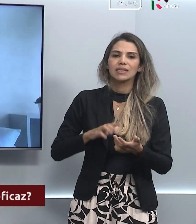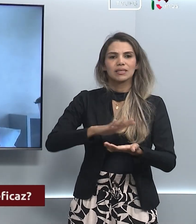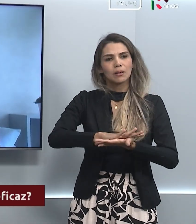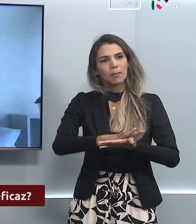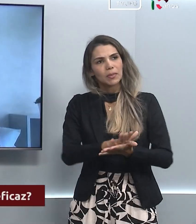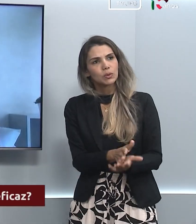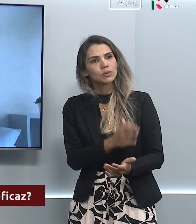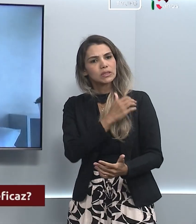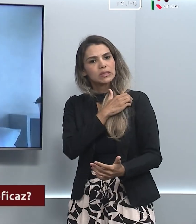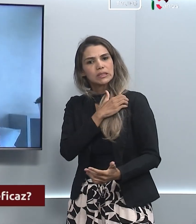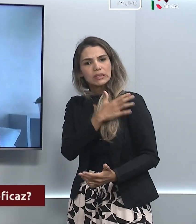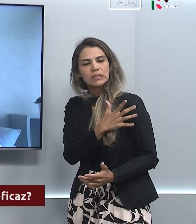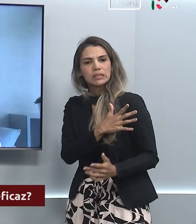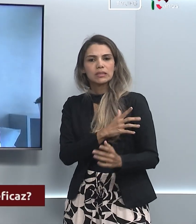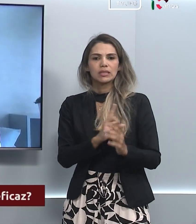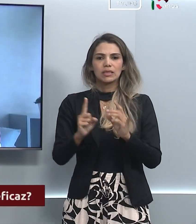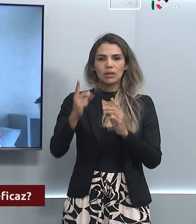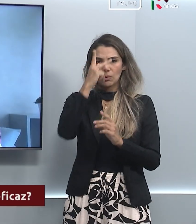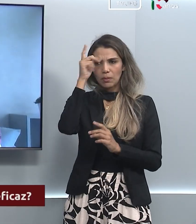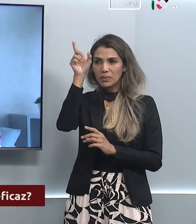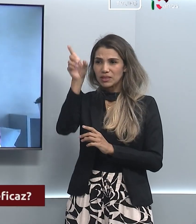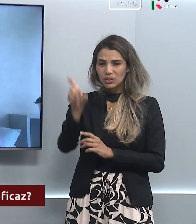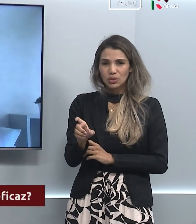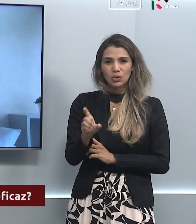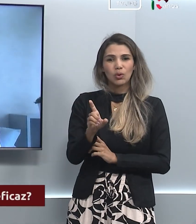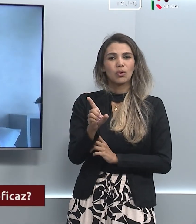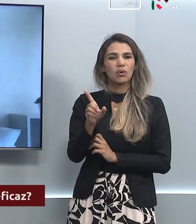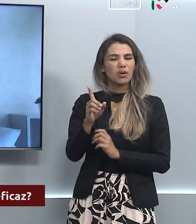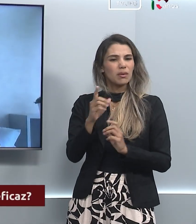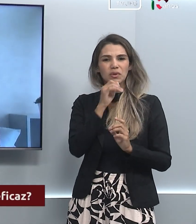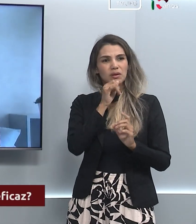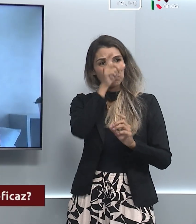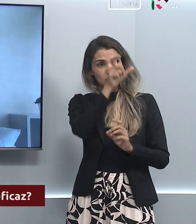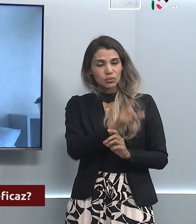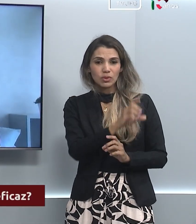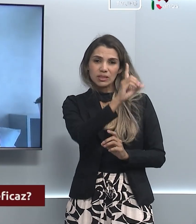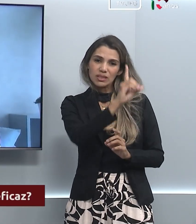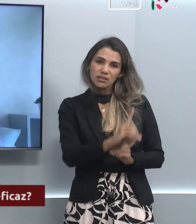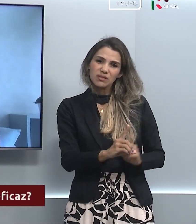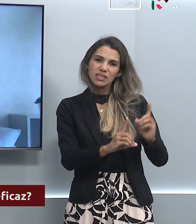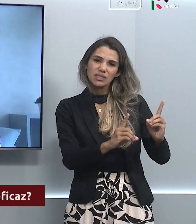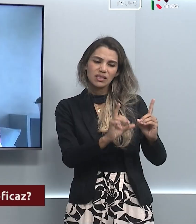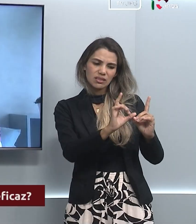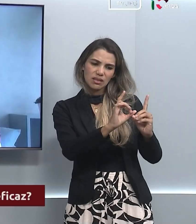às pessoas com deficiência. E isso, o preconceito, né, a atitude